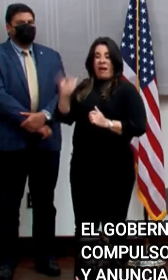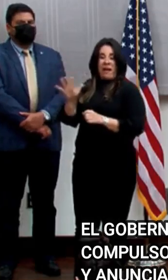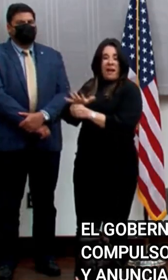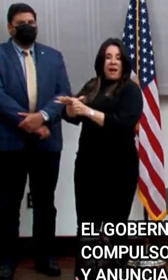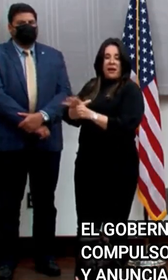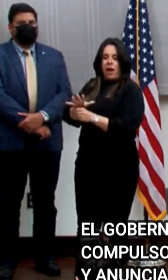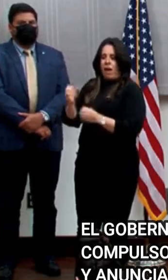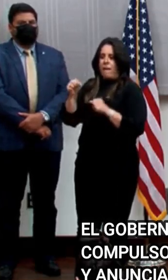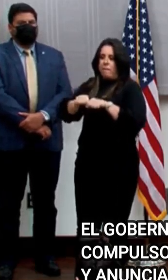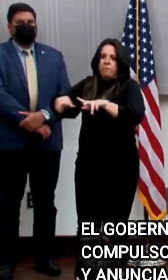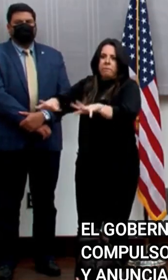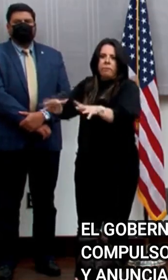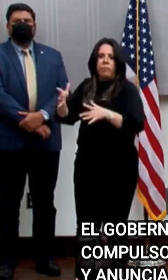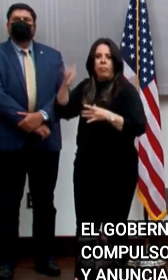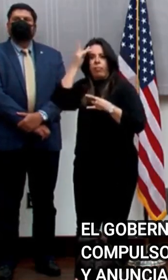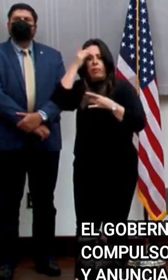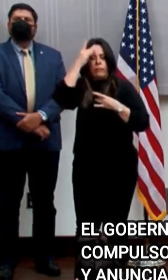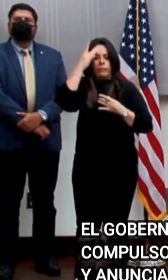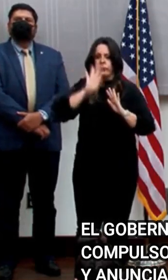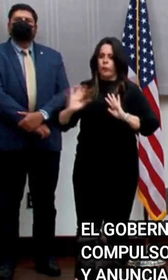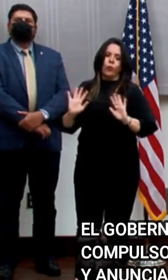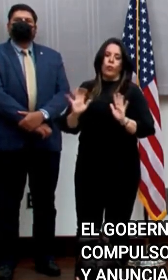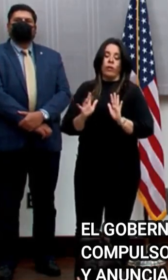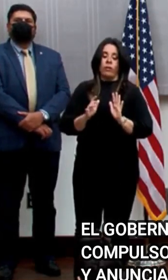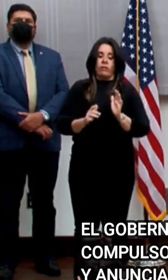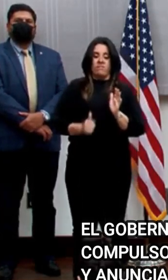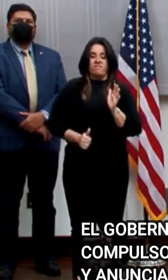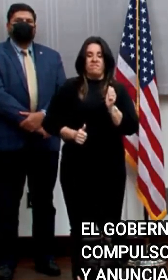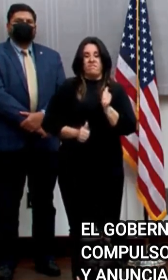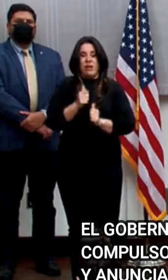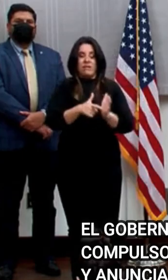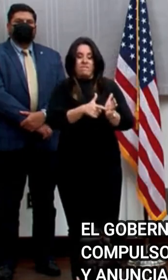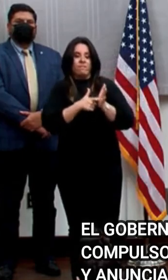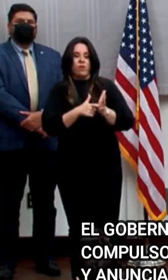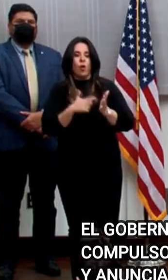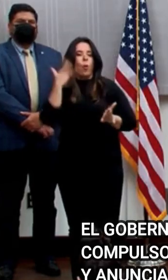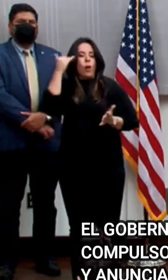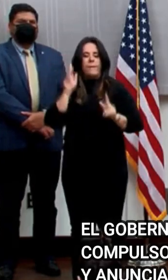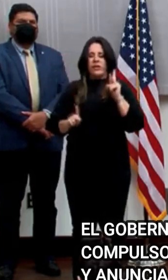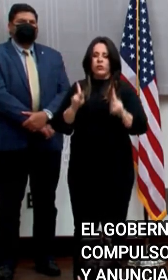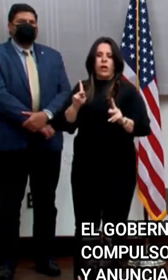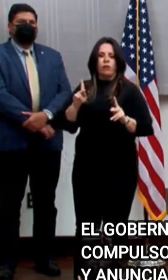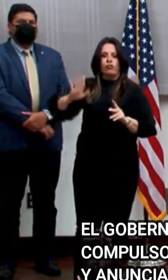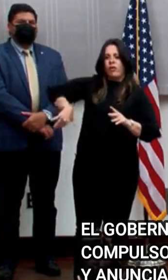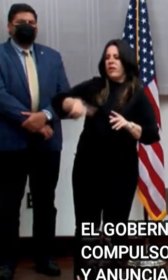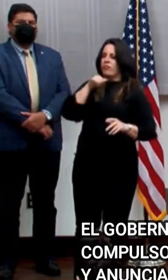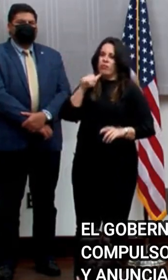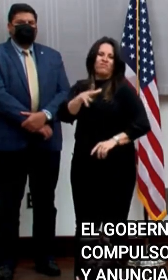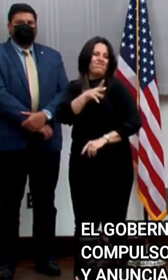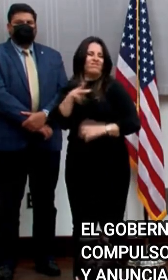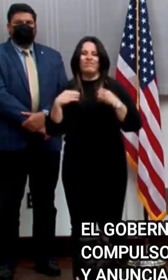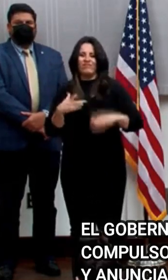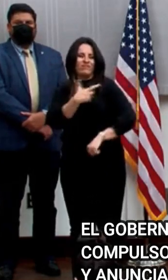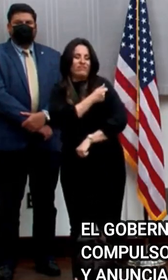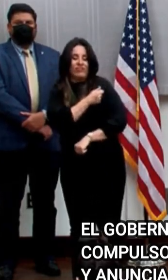o cualquier establecimiento cerrado que venda bebidas o comidas deberá exigirle a las personas que deseen consumir de forma presencial una